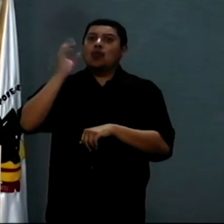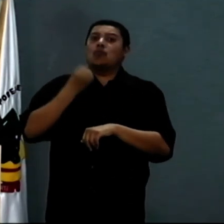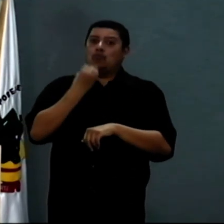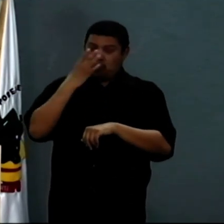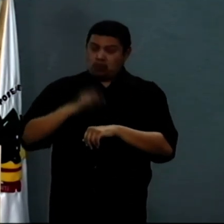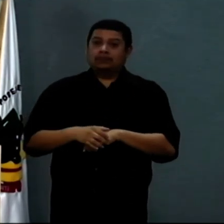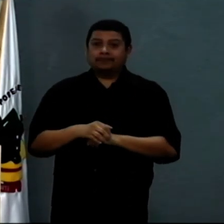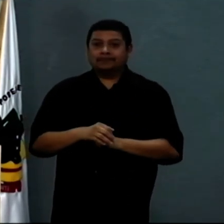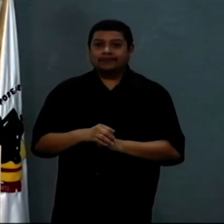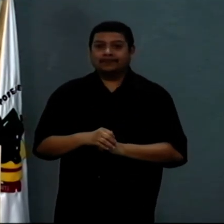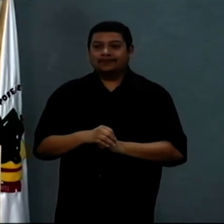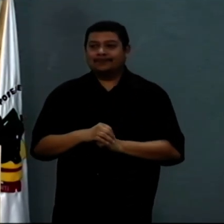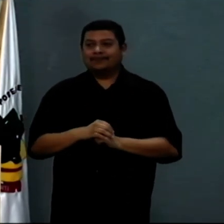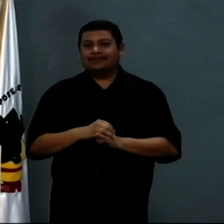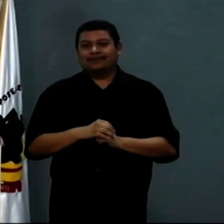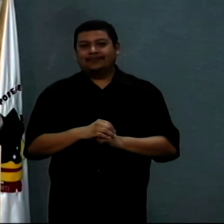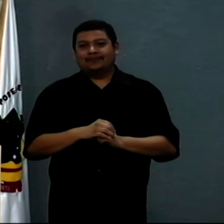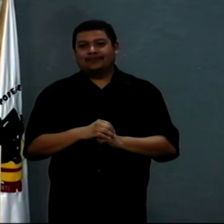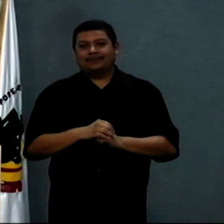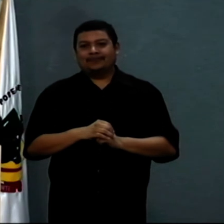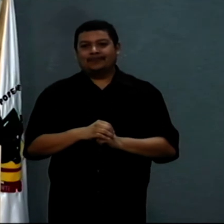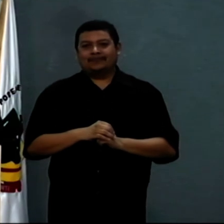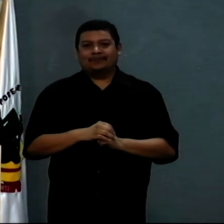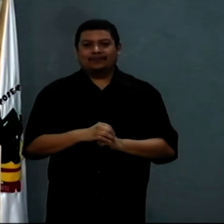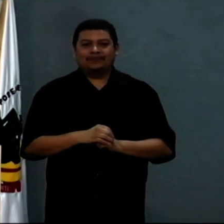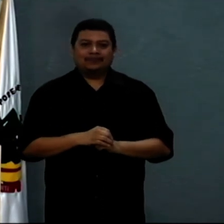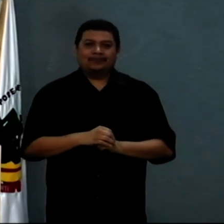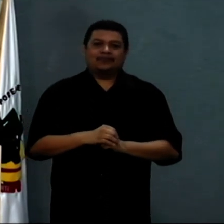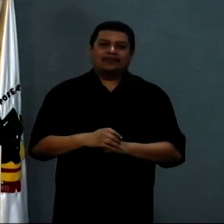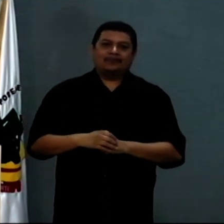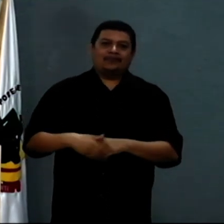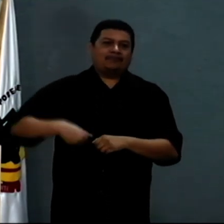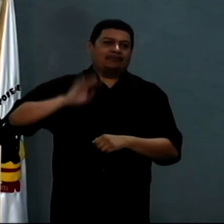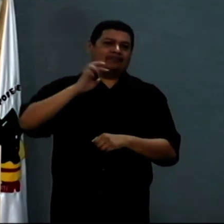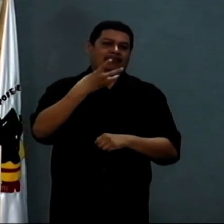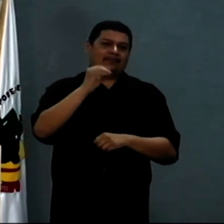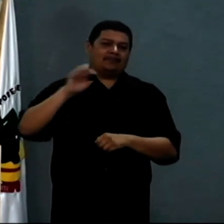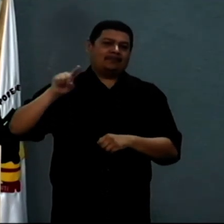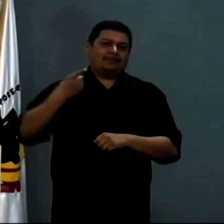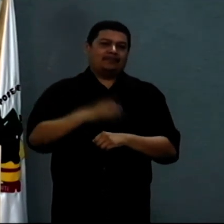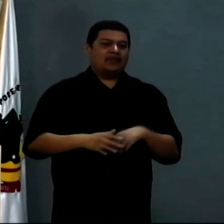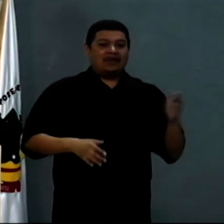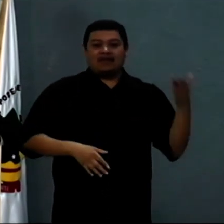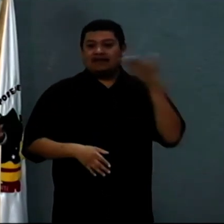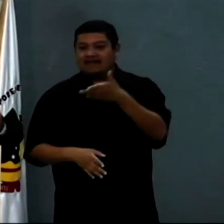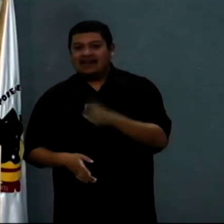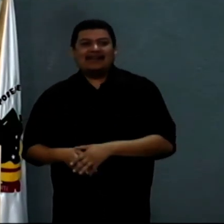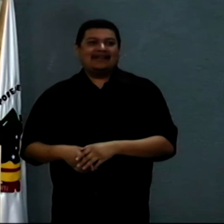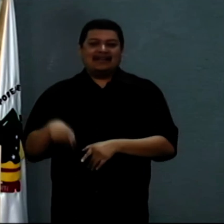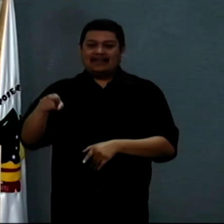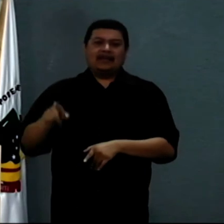bom dinheiro, salário passa de 10 mil reais por mês, fica aborrecendo o coitado que tem que